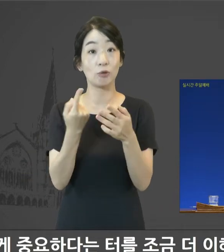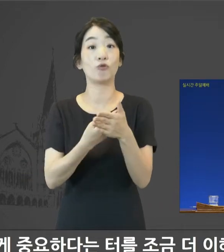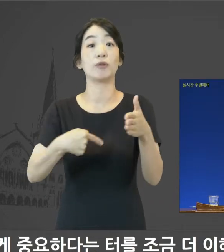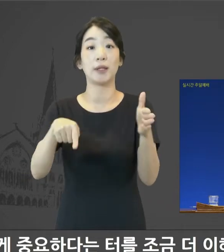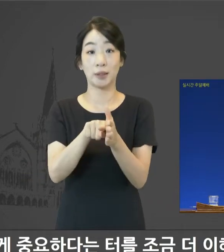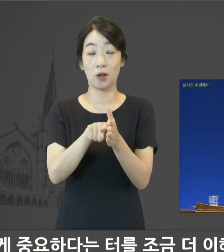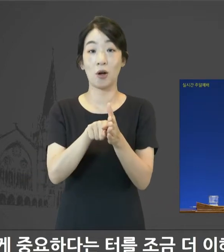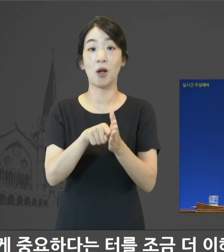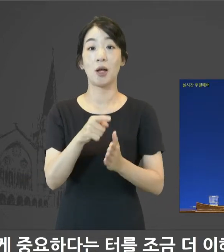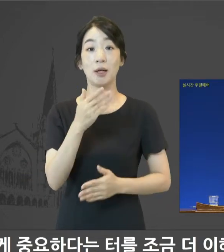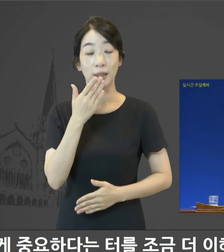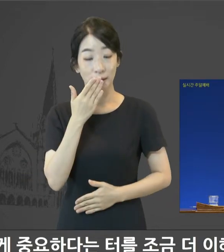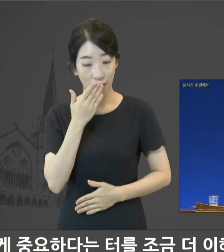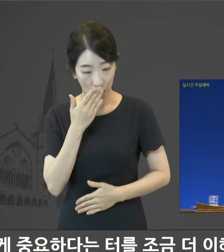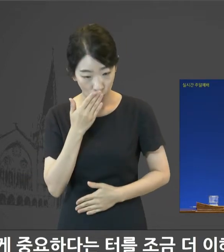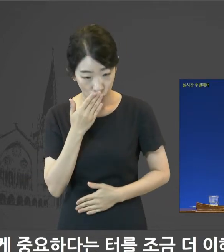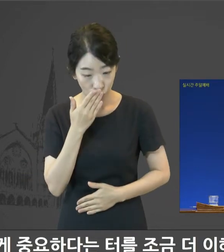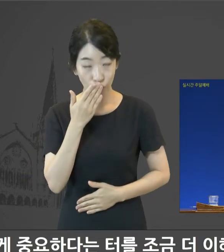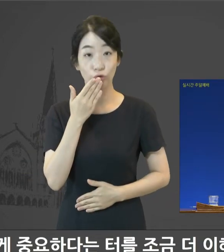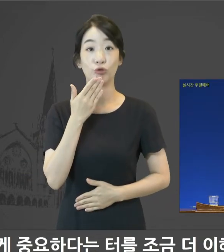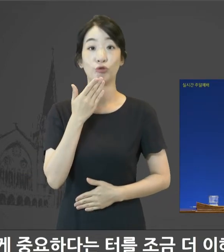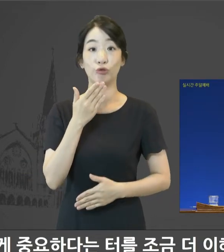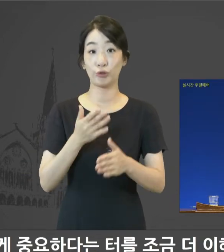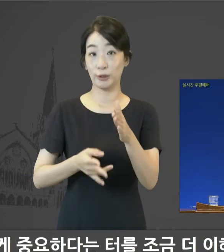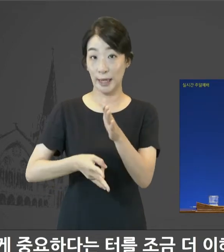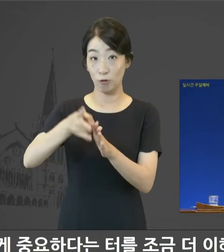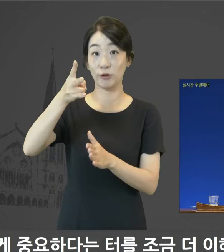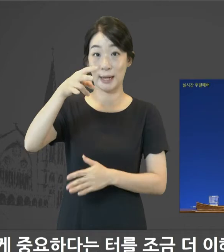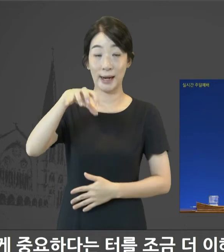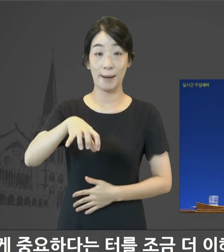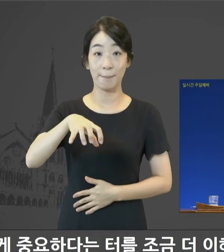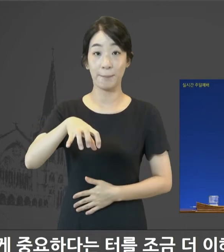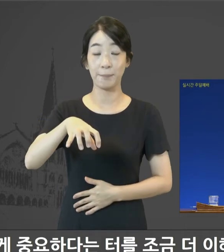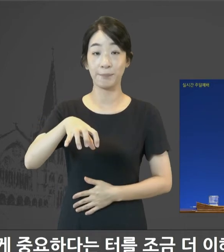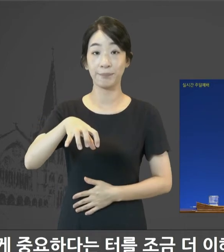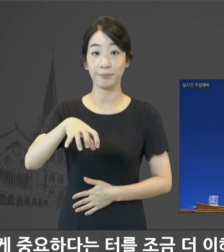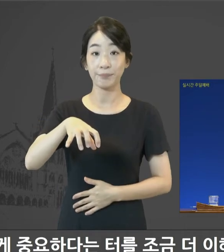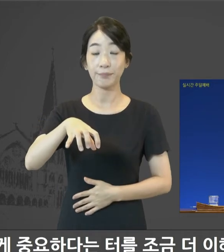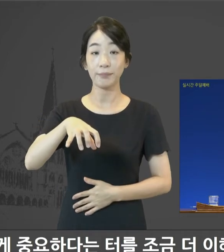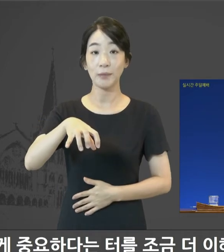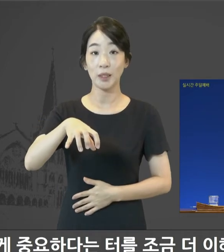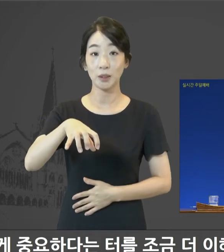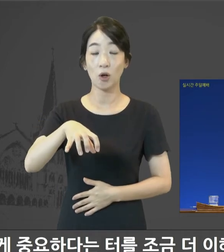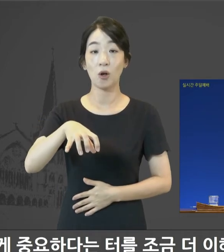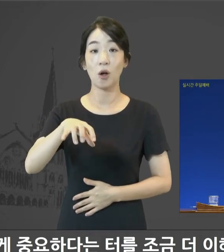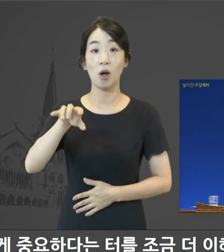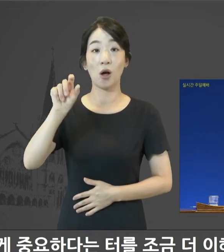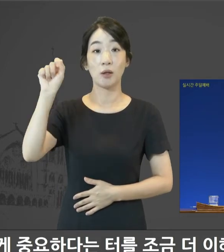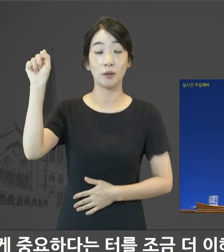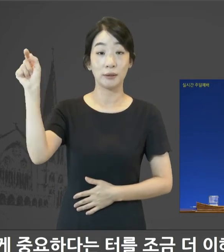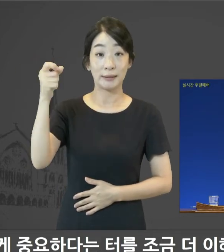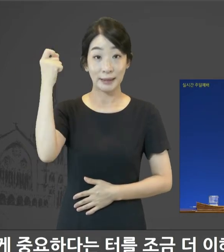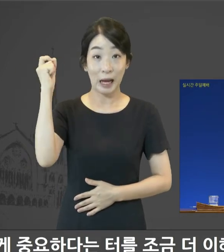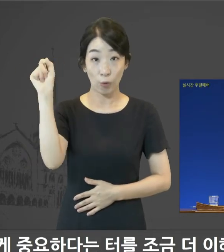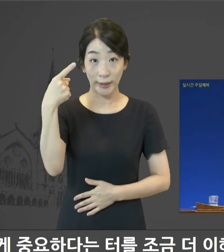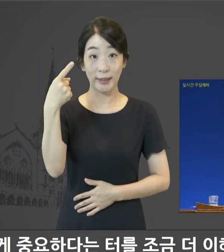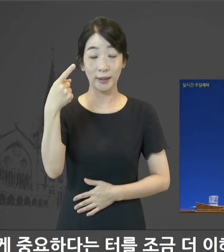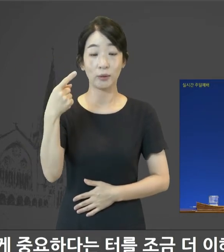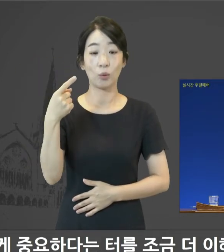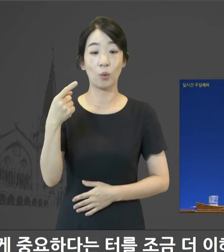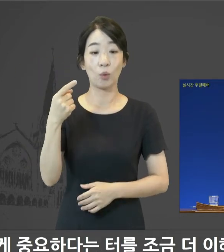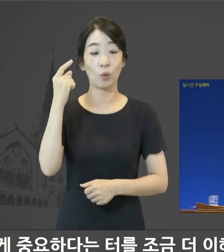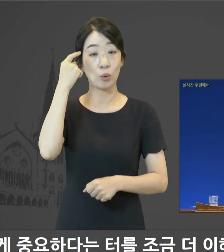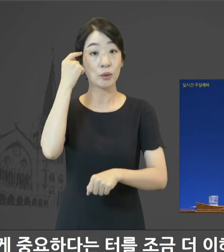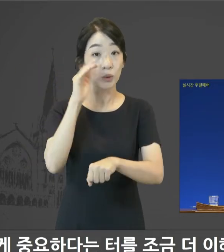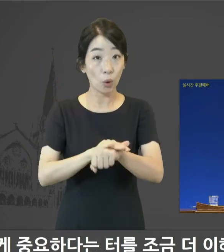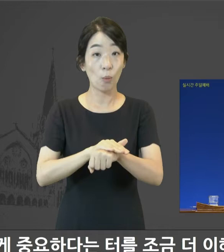존재했던, 지금은 무너졌지만 다윗이 계획하고 솔로몬이 세웠다가 바벨론 포로 때 또 무너지고